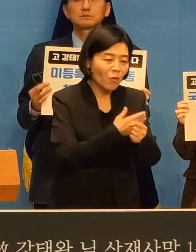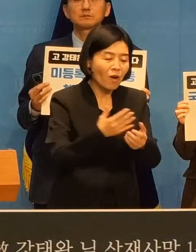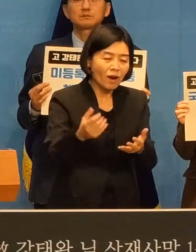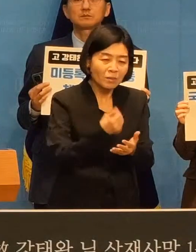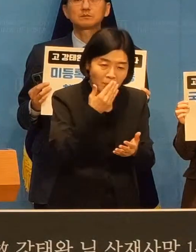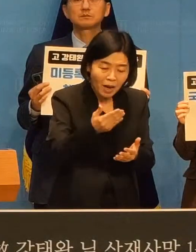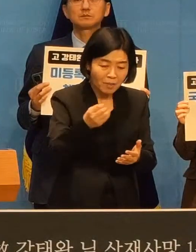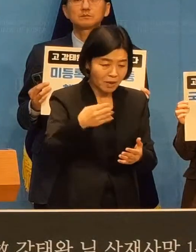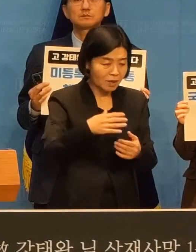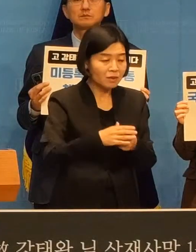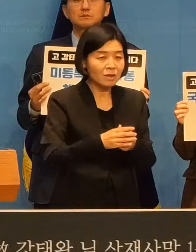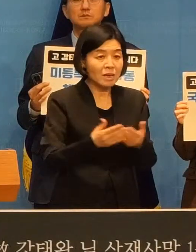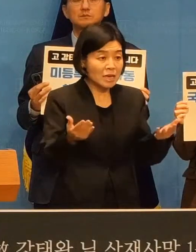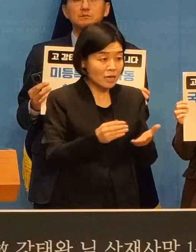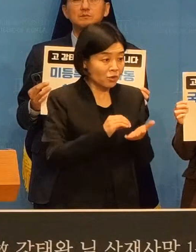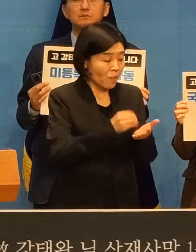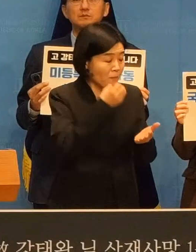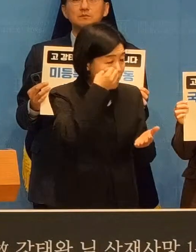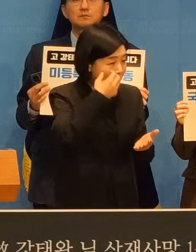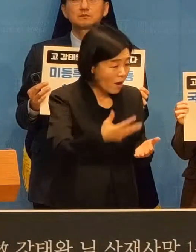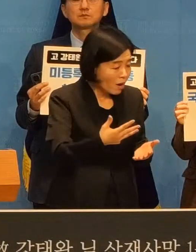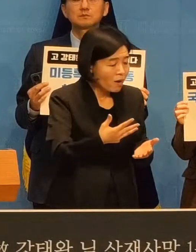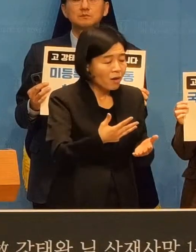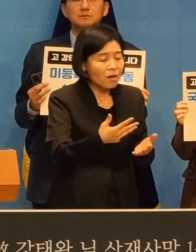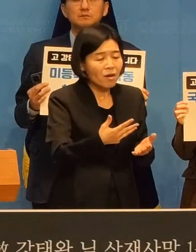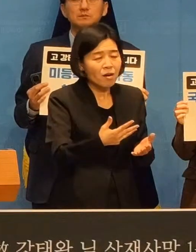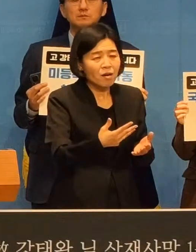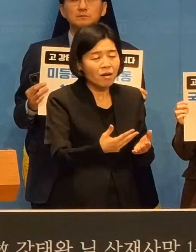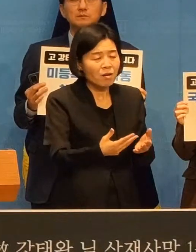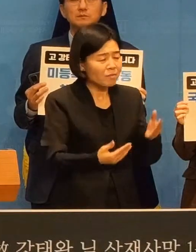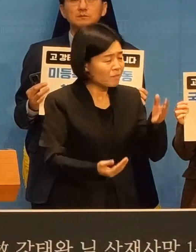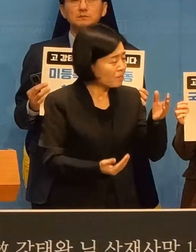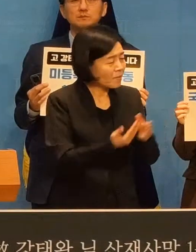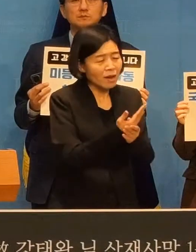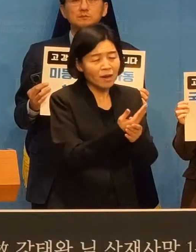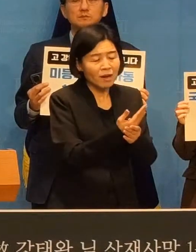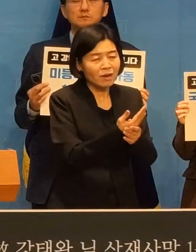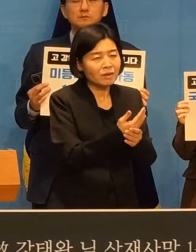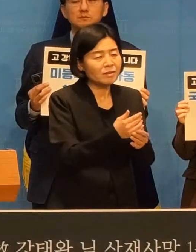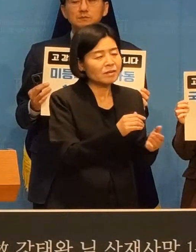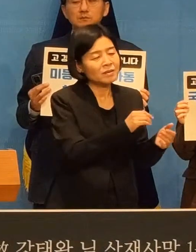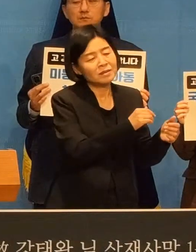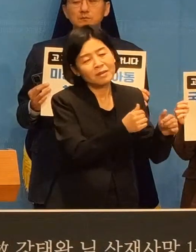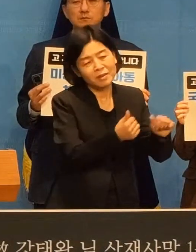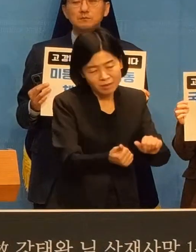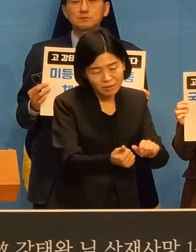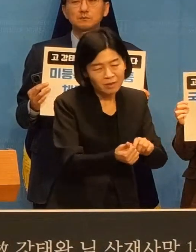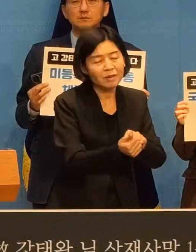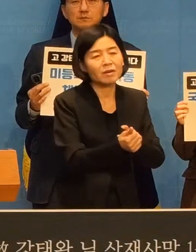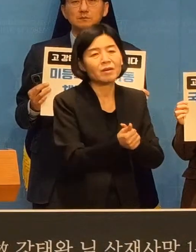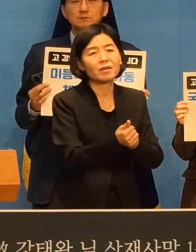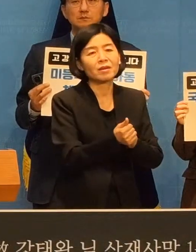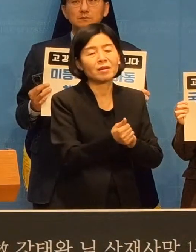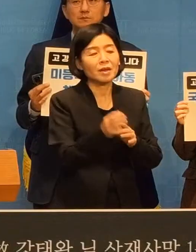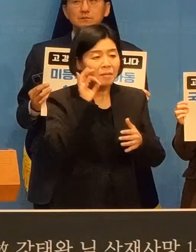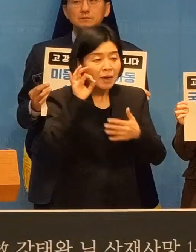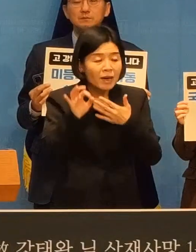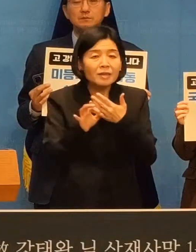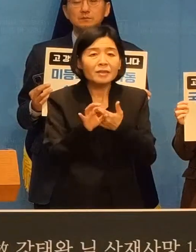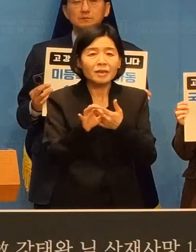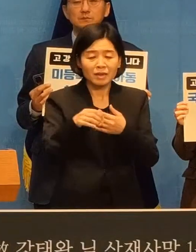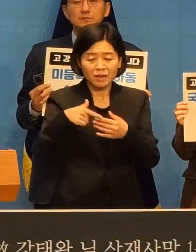취직한 지 8개월 만에 산채 사고로 사망했어요. 만약 태연이가 김제에